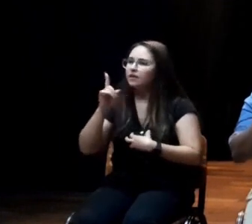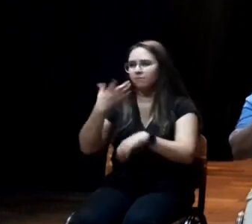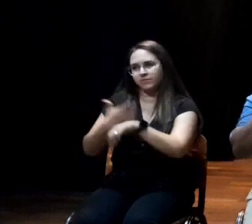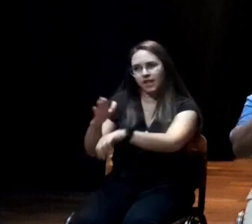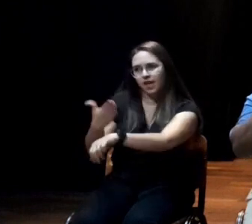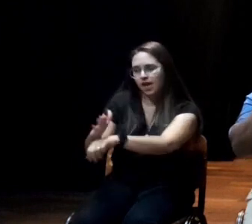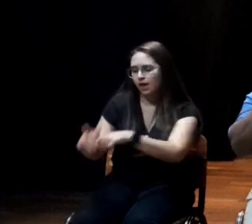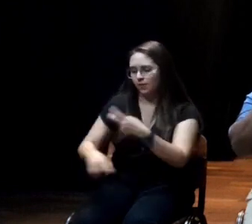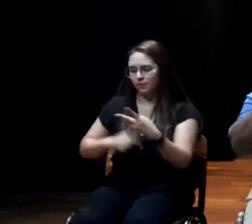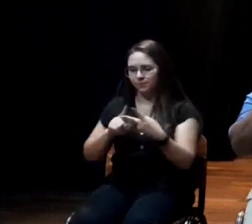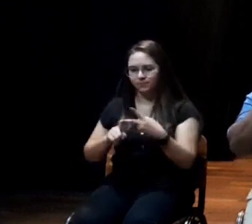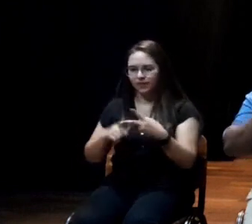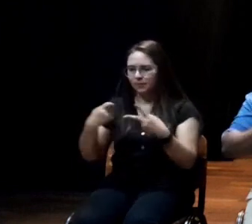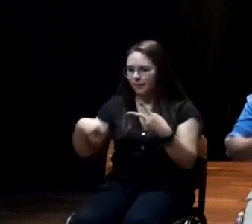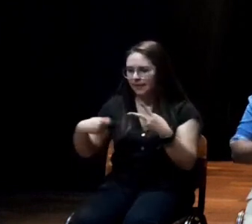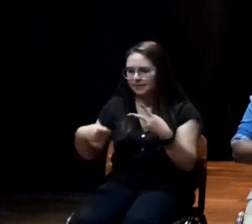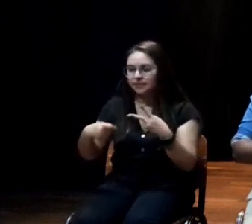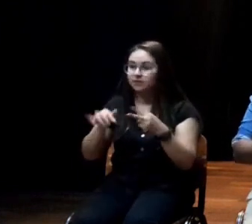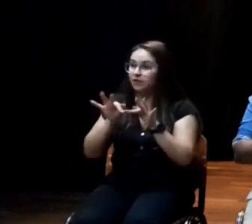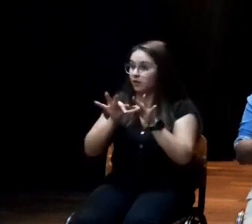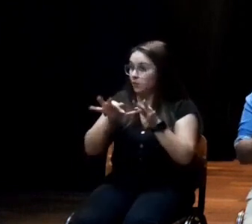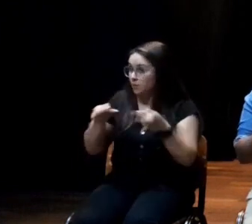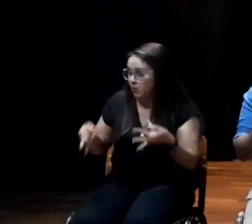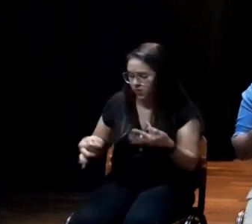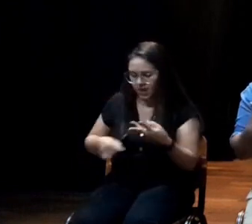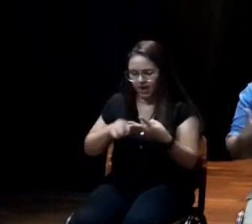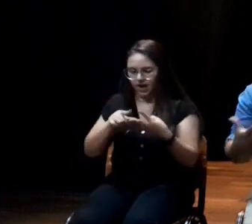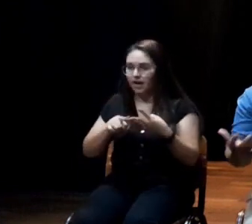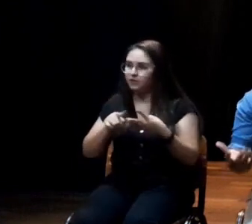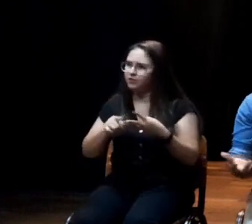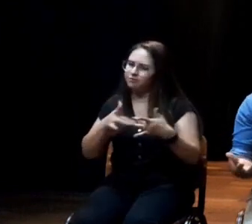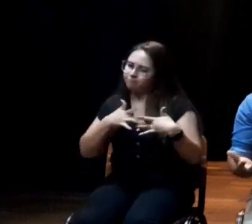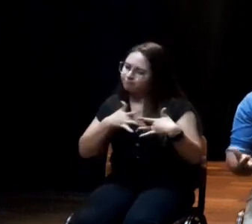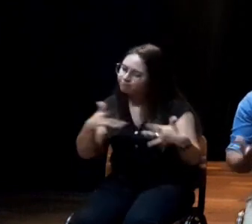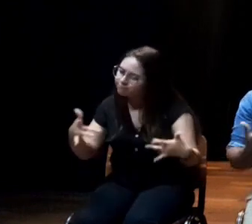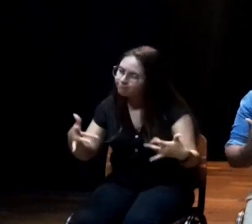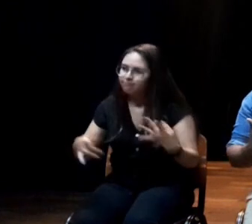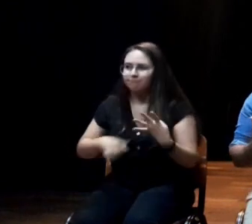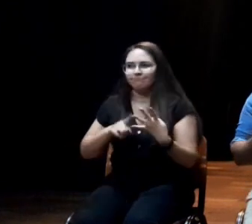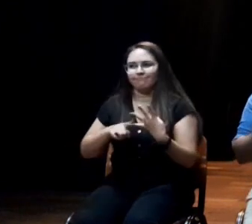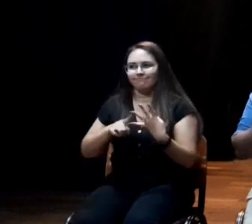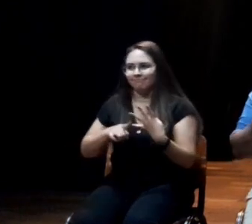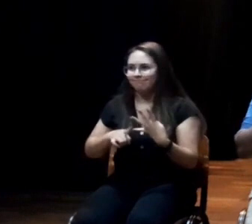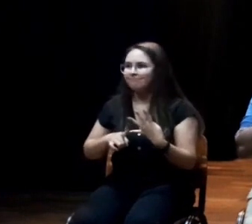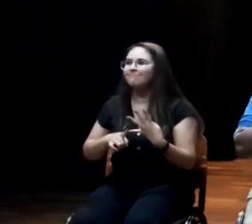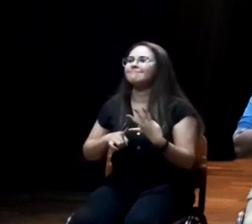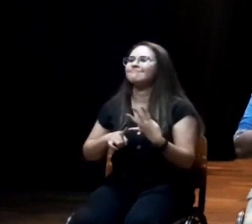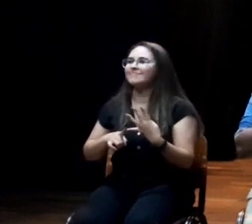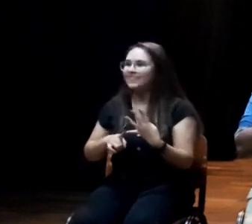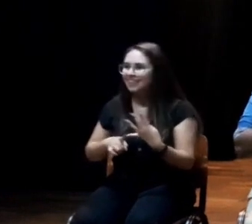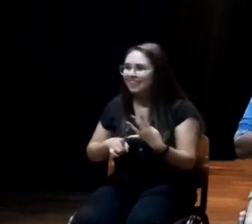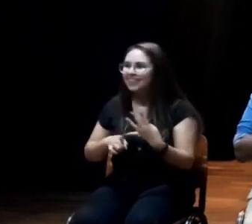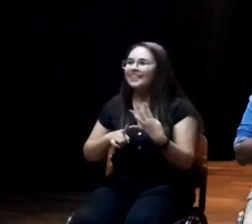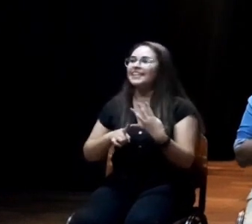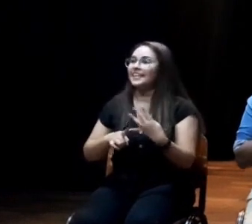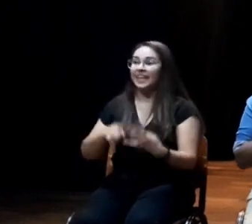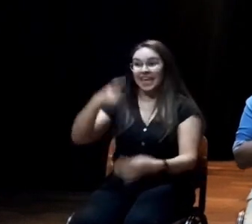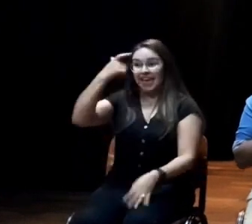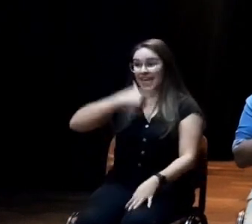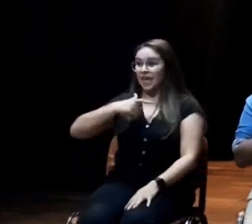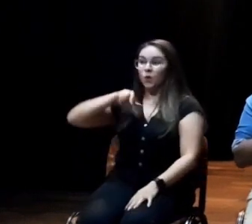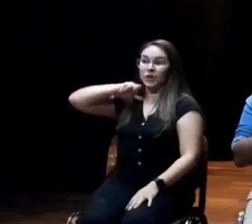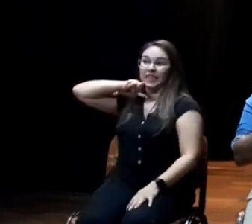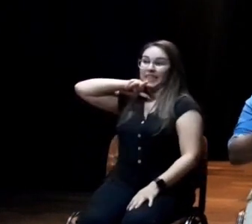treino, exige humildade, exige generosidade. De você entender assim, cara, eu não sou um